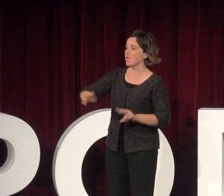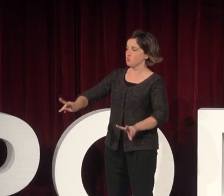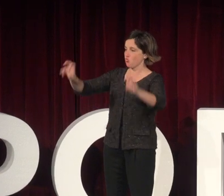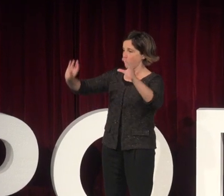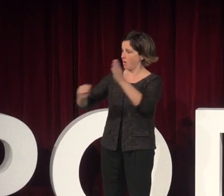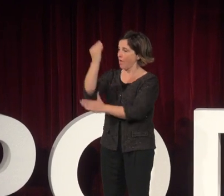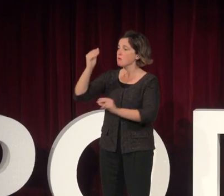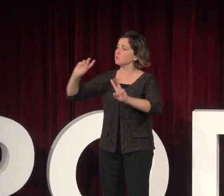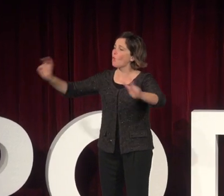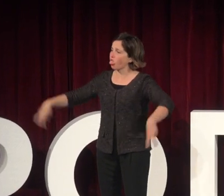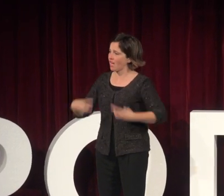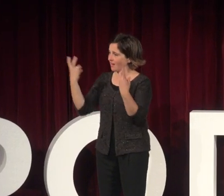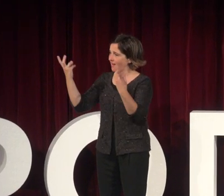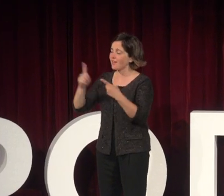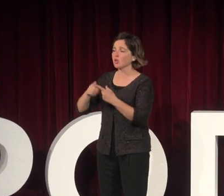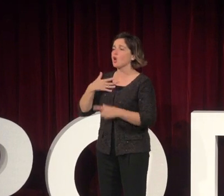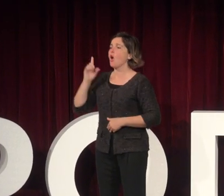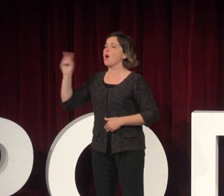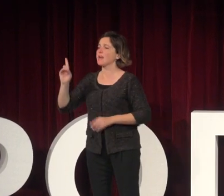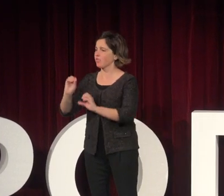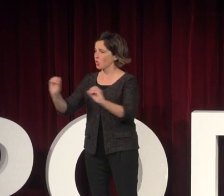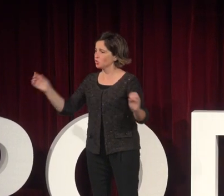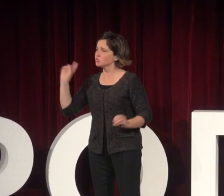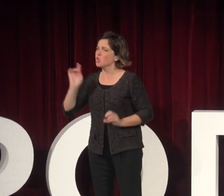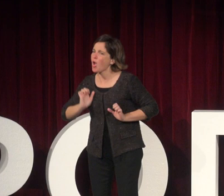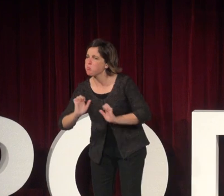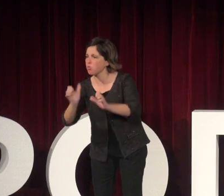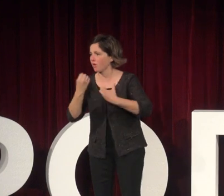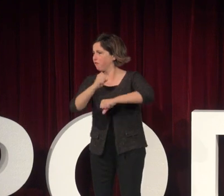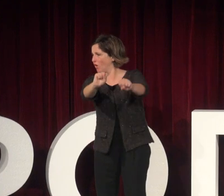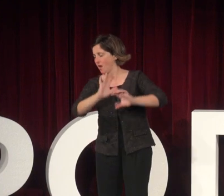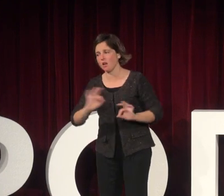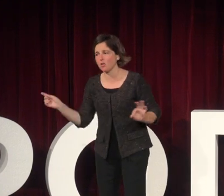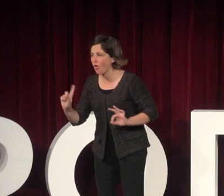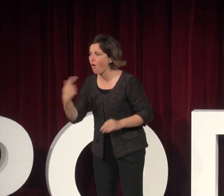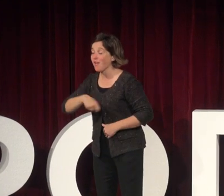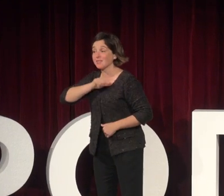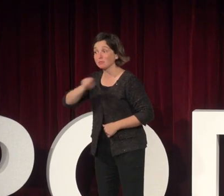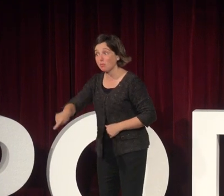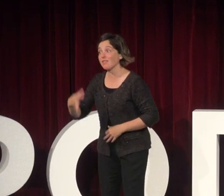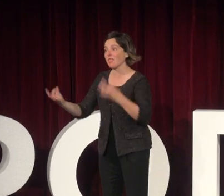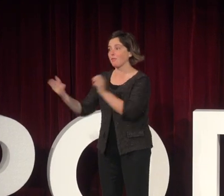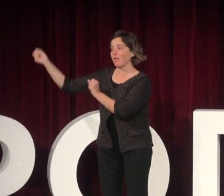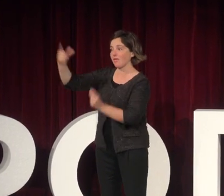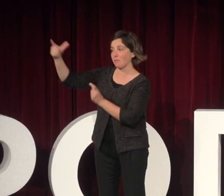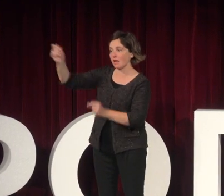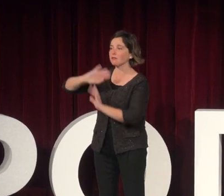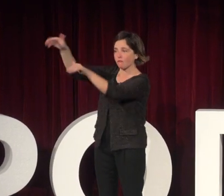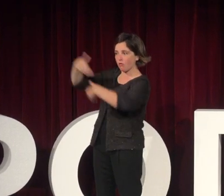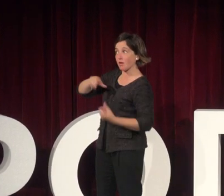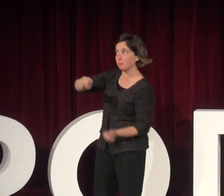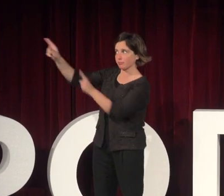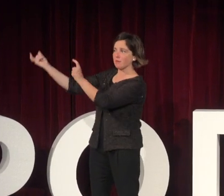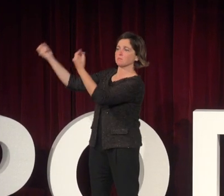nueva, moderna, que no amenace a nadie, que no empuje a nadie fuera, una España a la que los emigrantes puedan